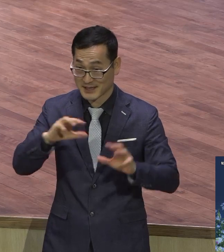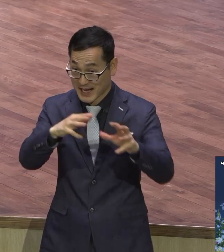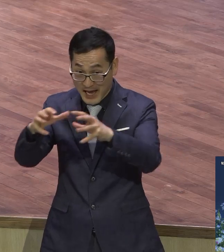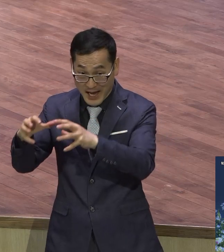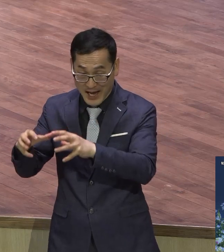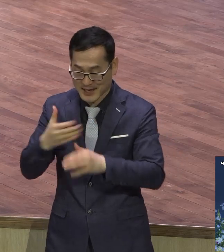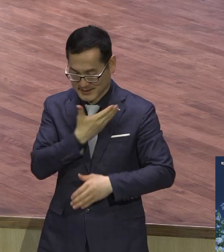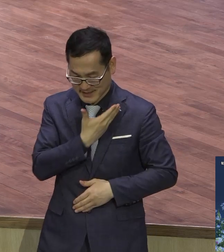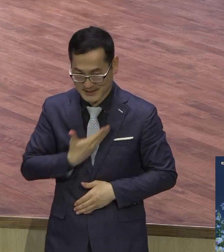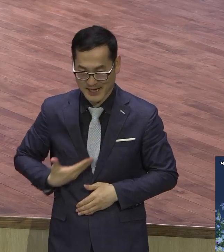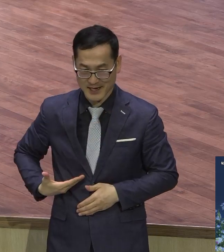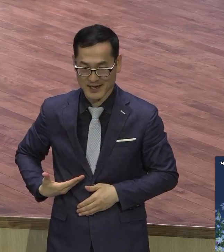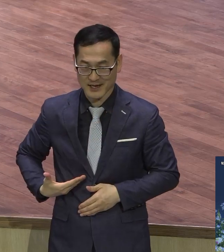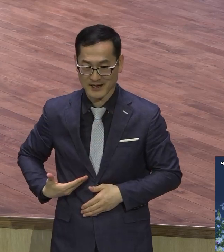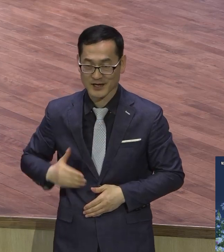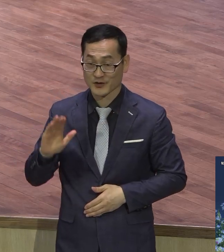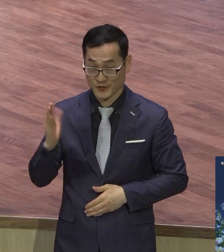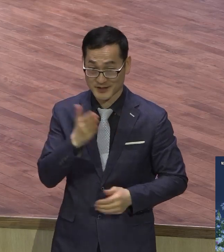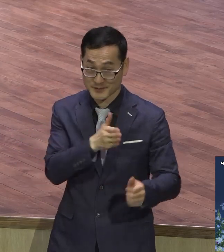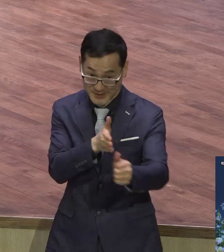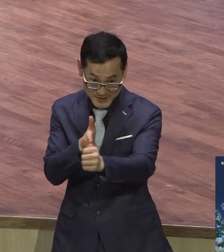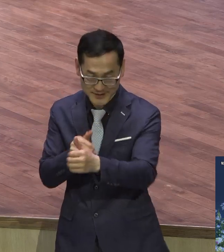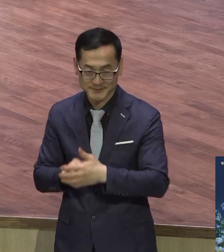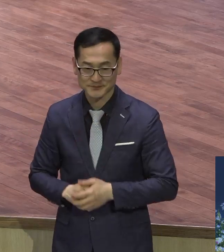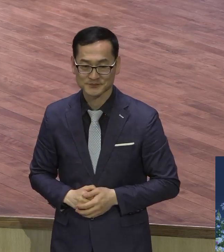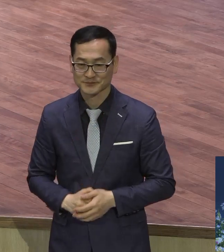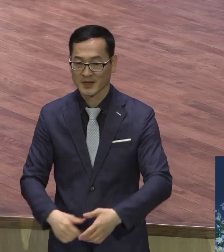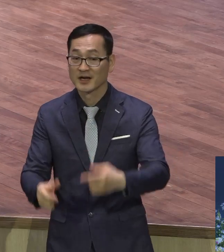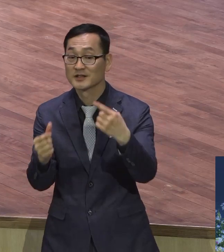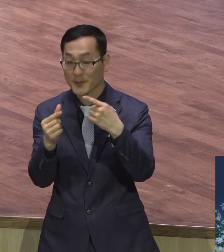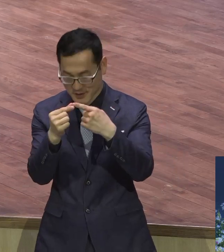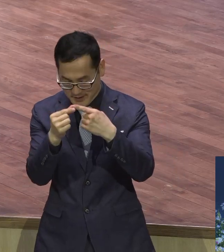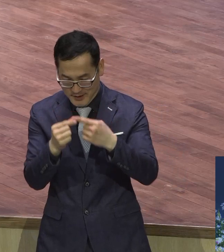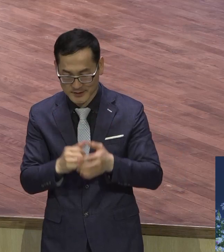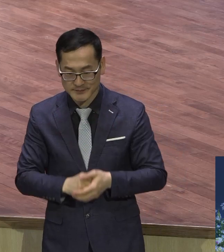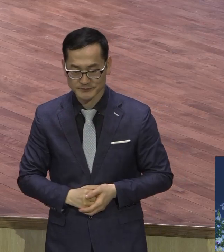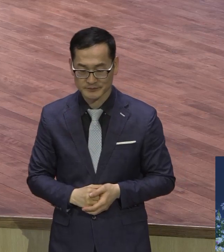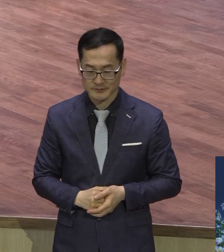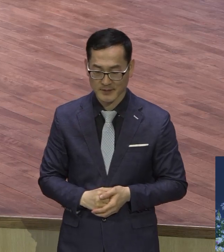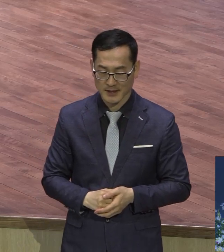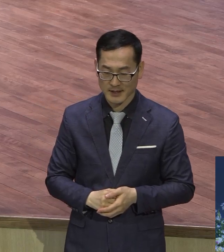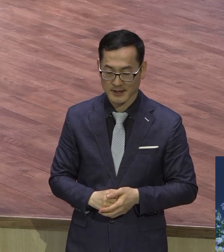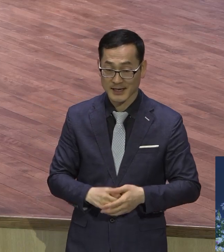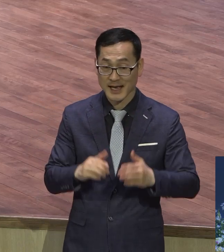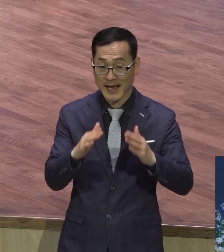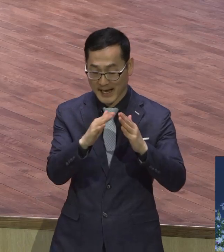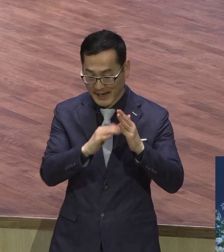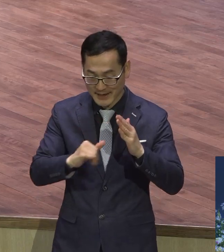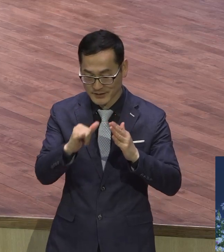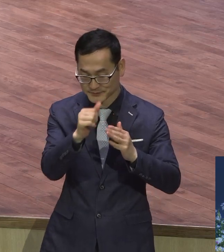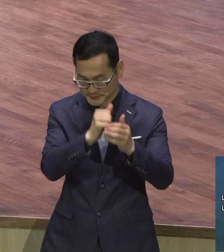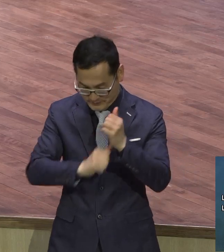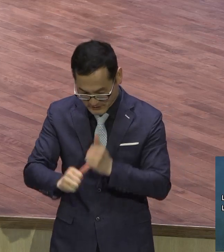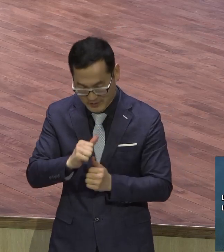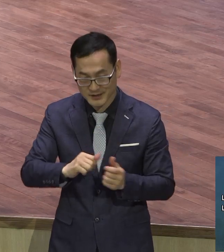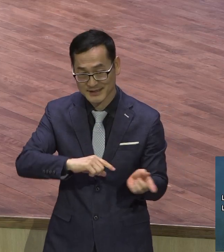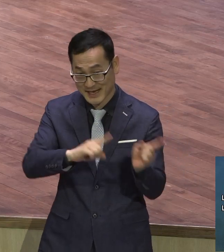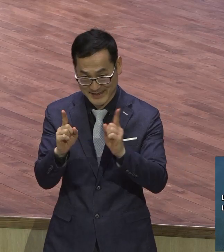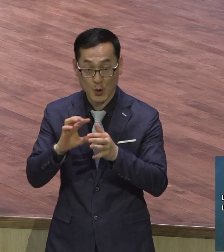서시기를 증명으로 축복합니다. 그럼 첫째로 가문 살리는 관계 회복입니다. 12절 봅니다.